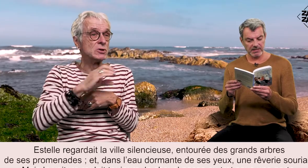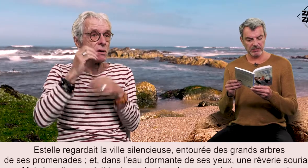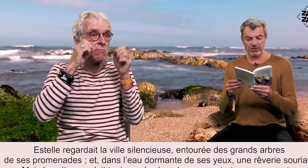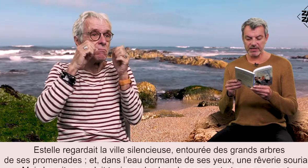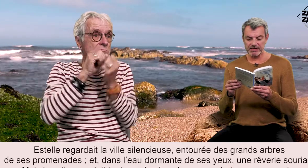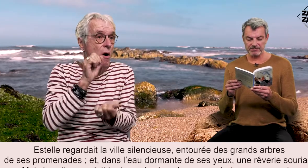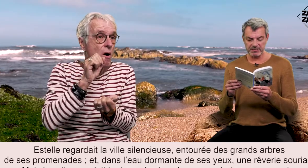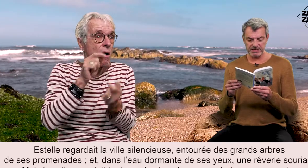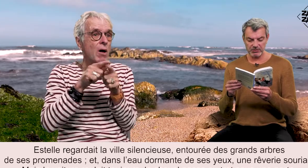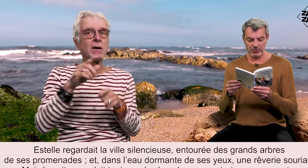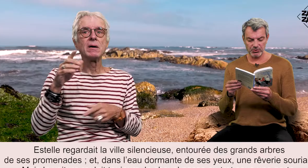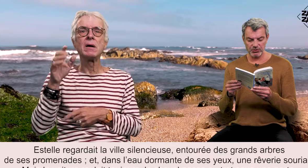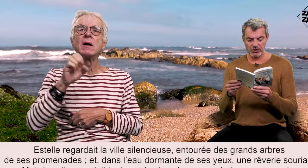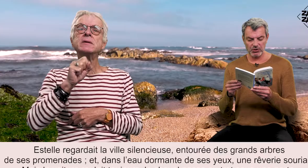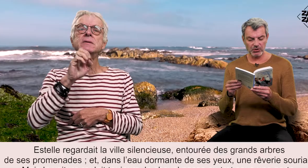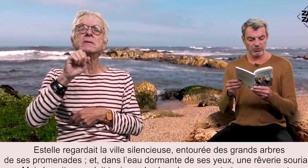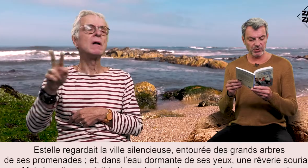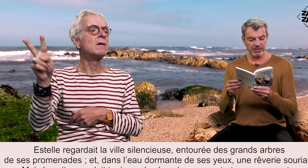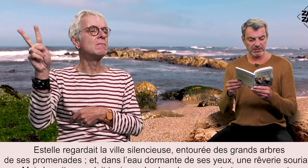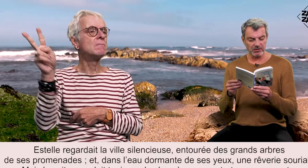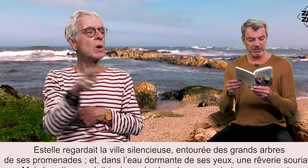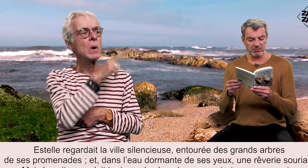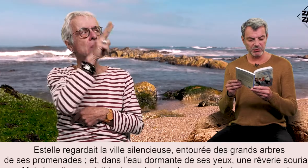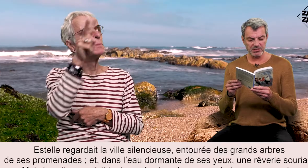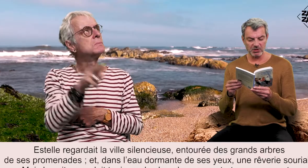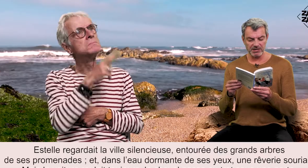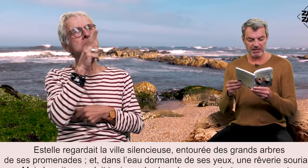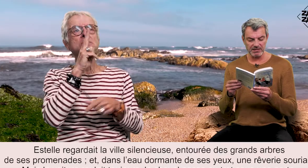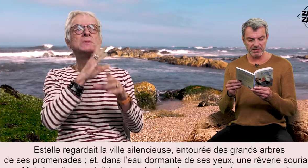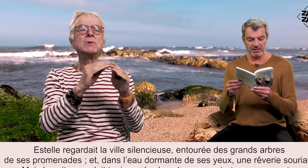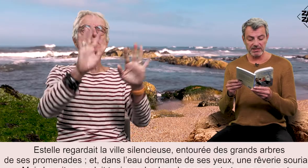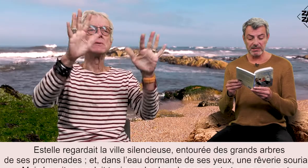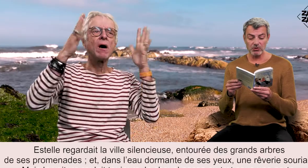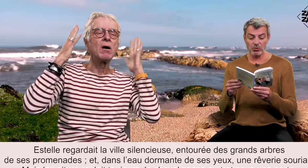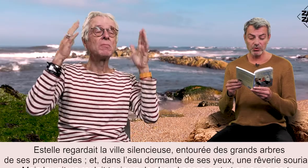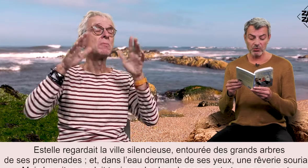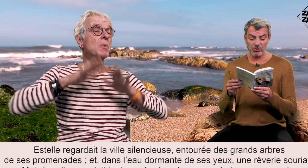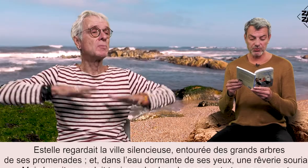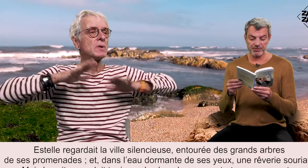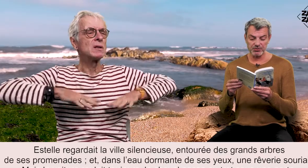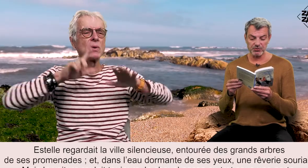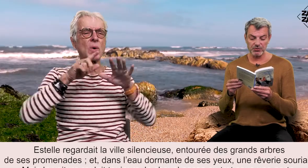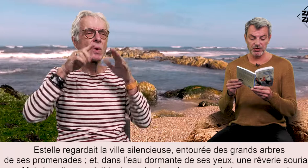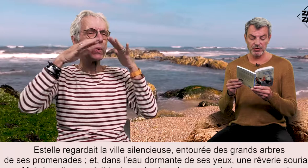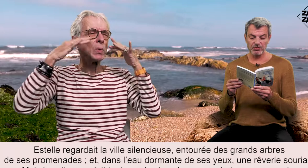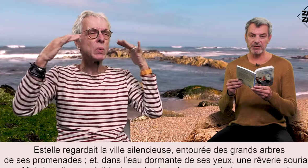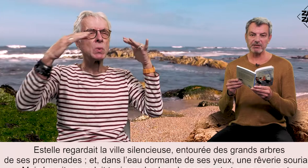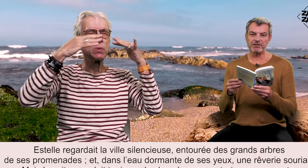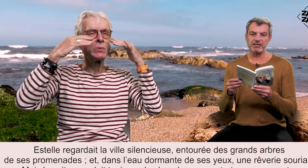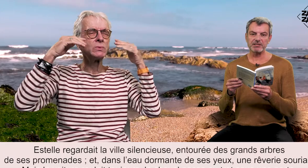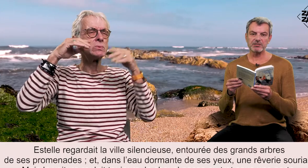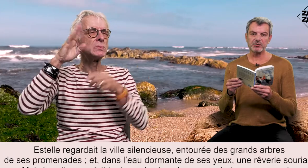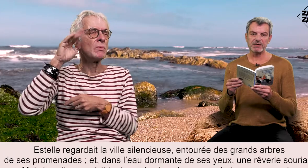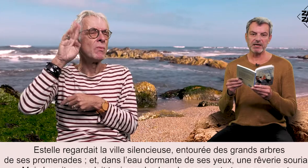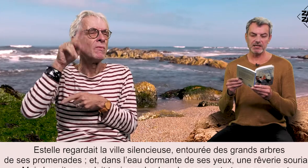Estelle regardait la ville silencieuse, entourée des grands arbres de ses promenades. Et dans l'eau dormante de ses yeux, une